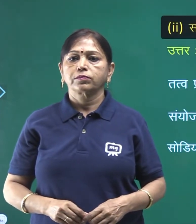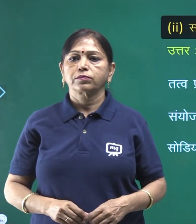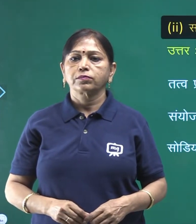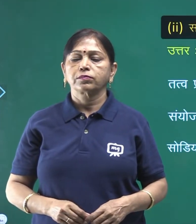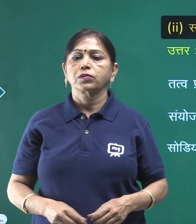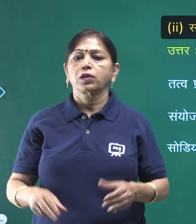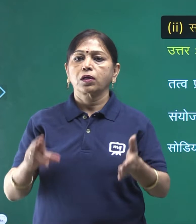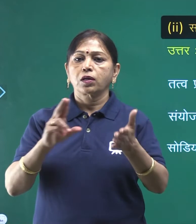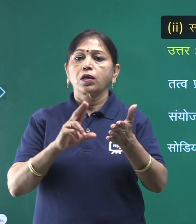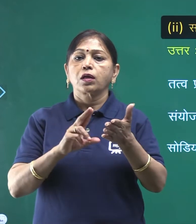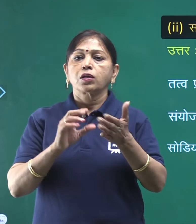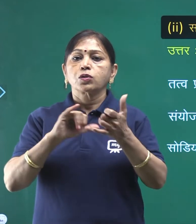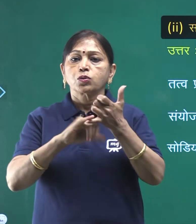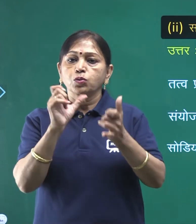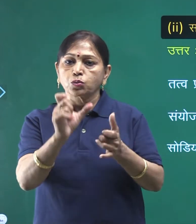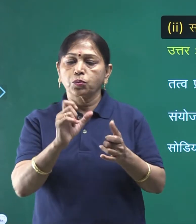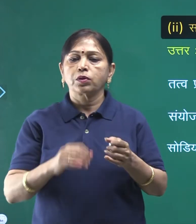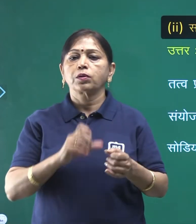सोडियम सल्फाइड।